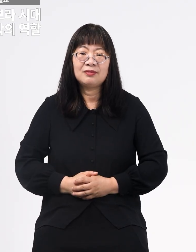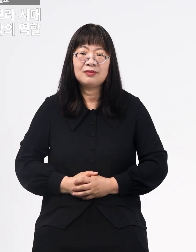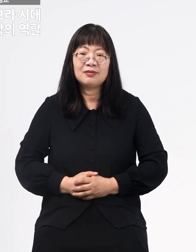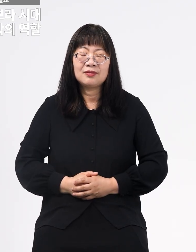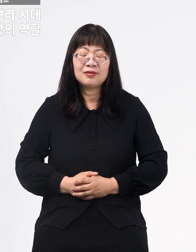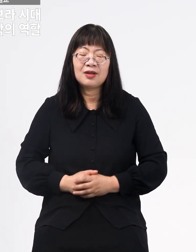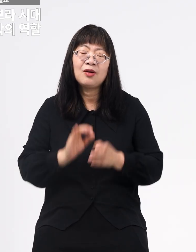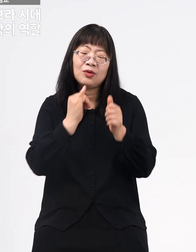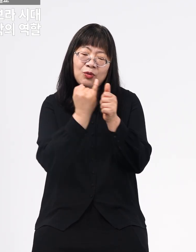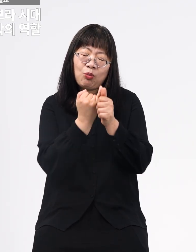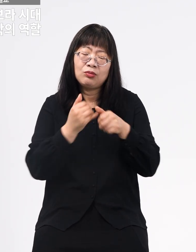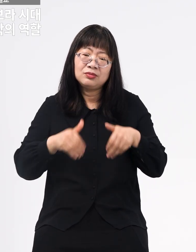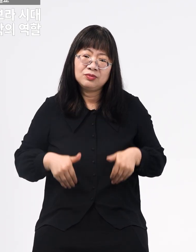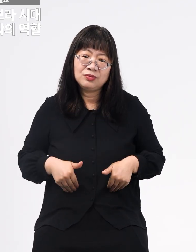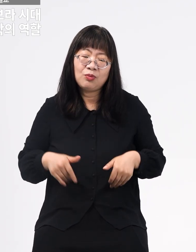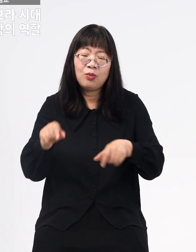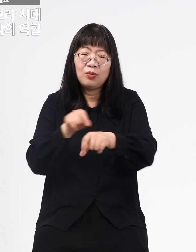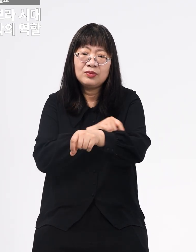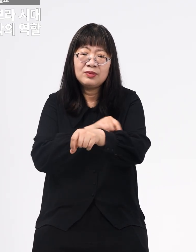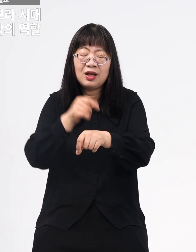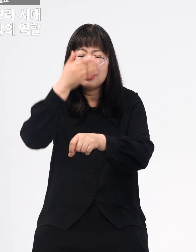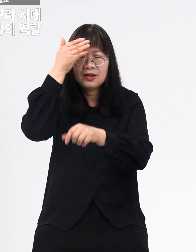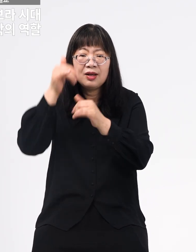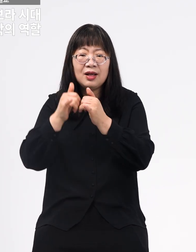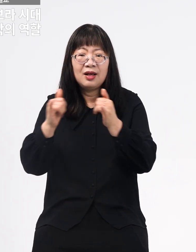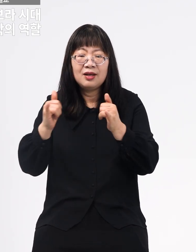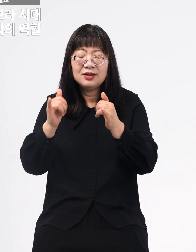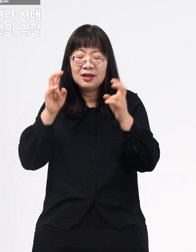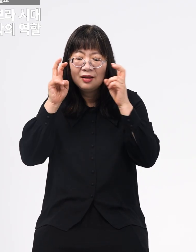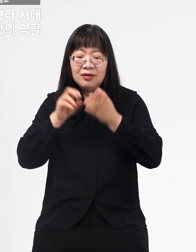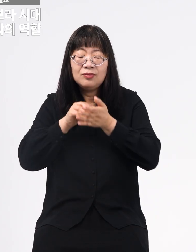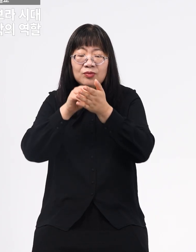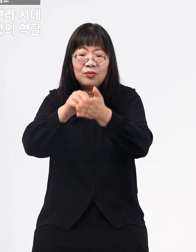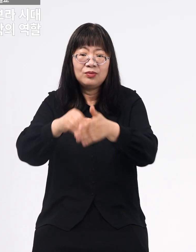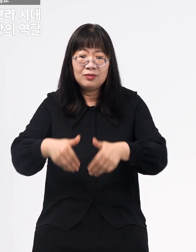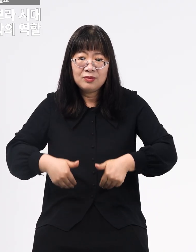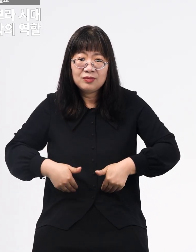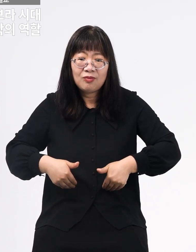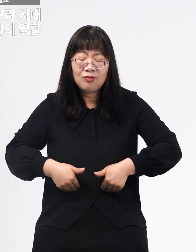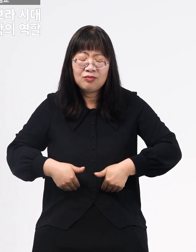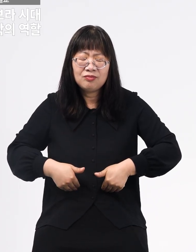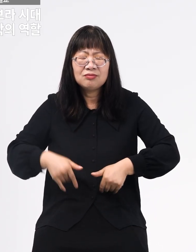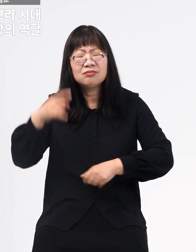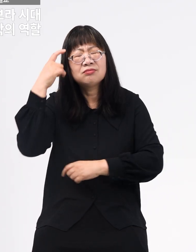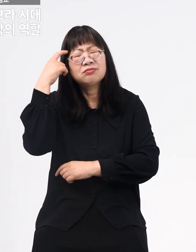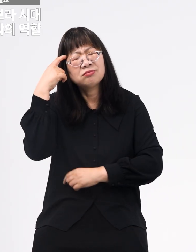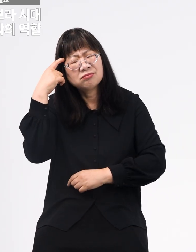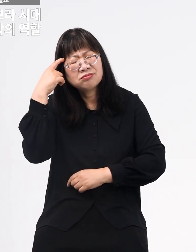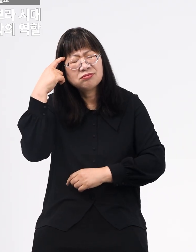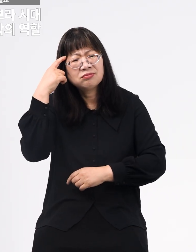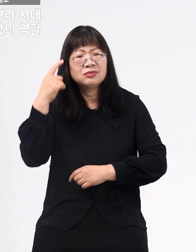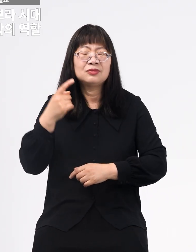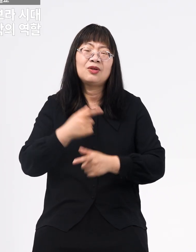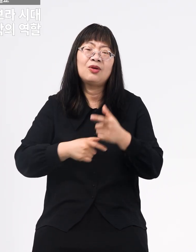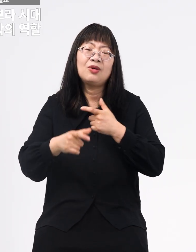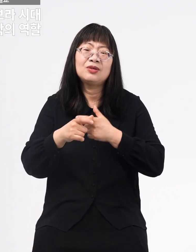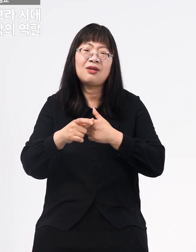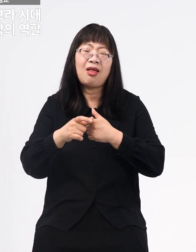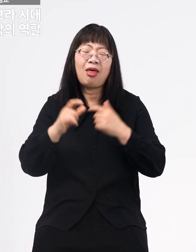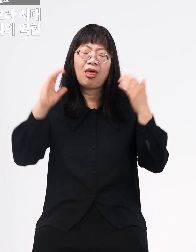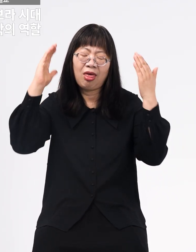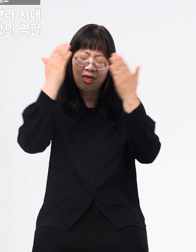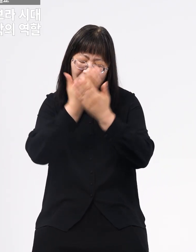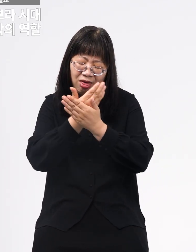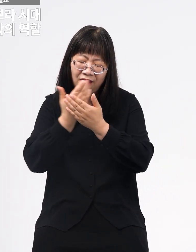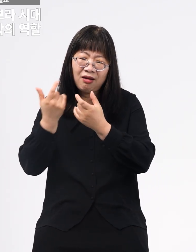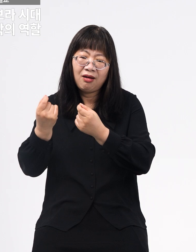뭐 결혼도 해야 되고 특별히 청년들의 취업난 이런 걸 생각하면 불안하기만 합니다. 거기에